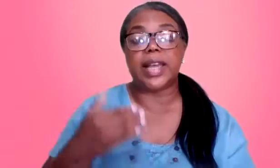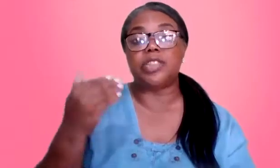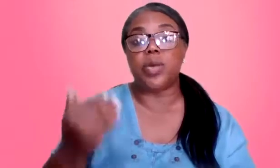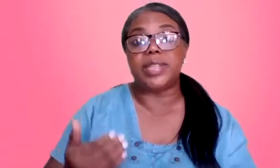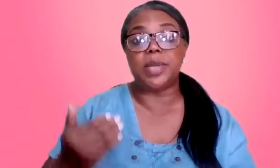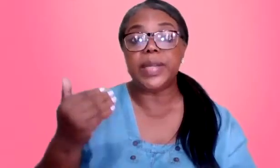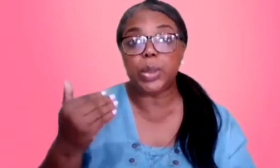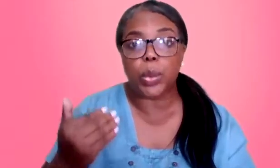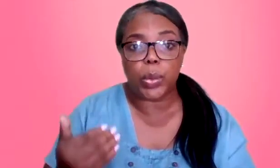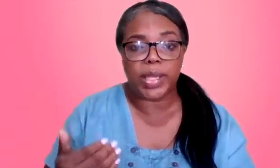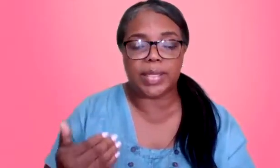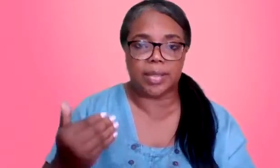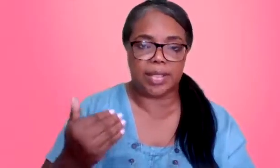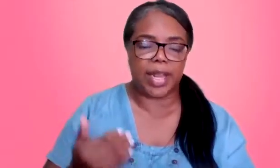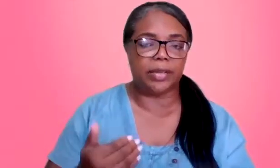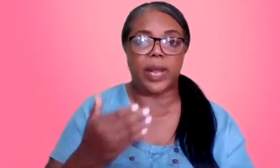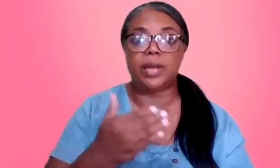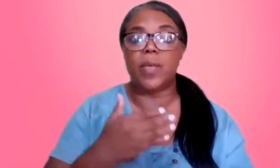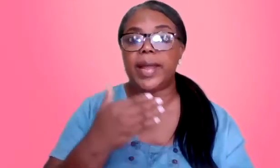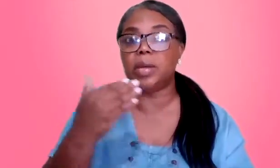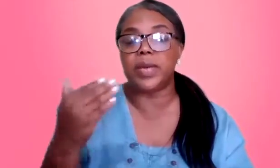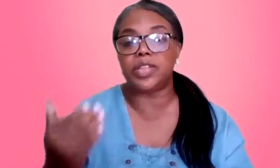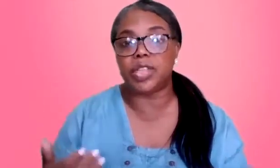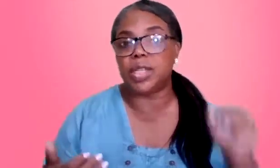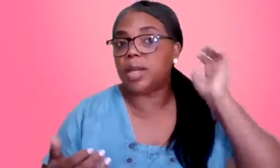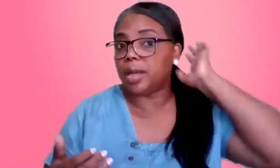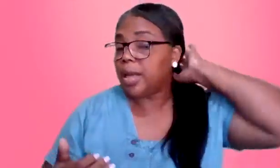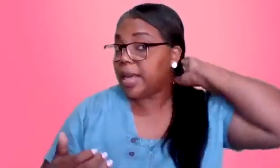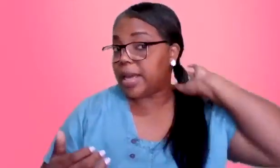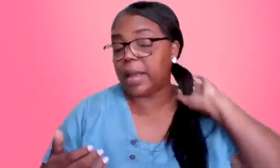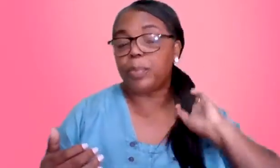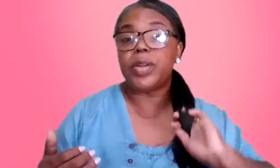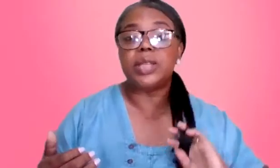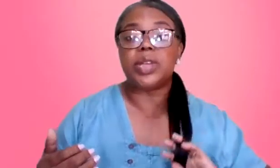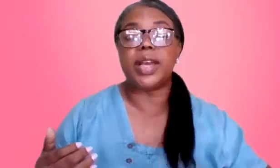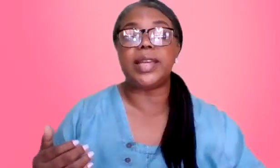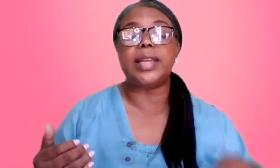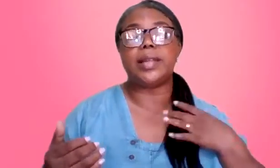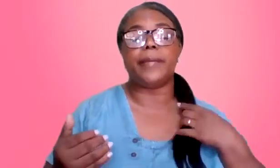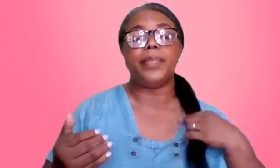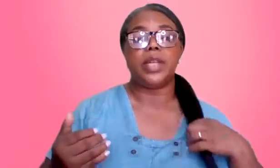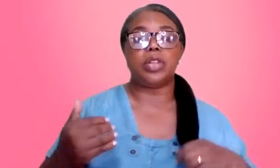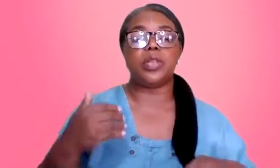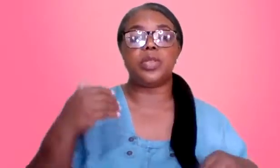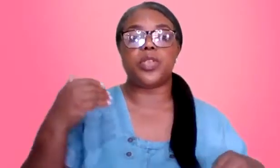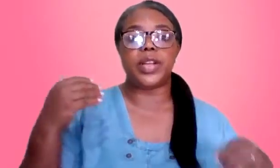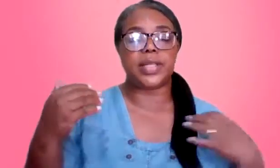ela é de 2002, certo? Então ela não é tão antiga. E é por isso que ainda nós vamos ver,